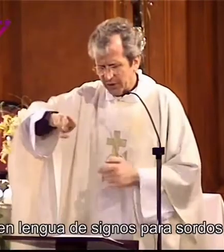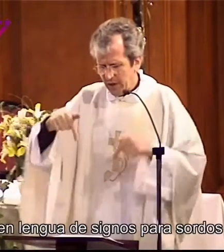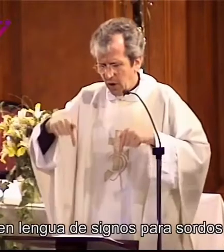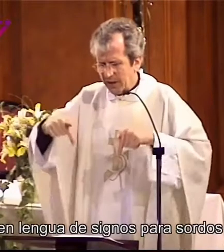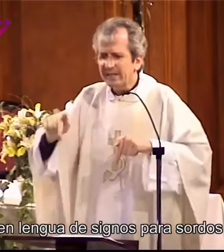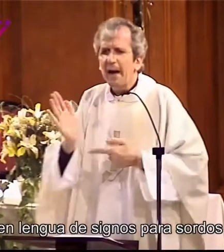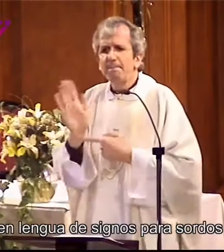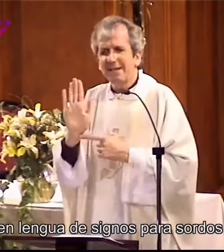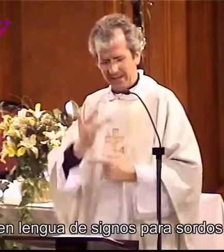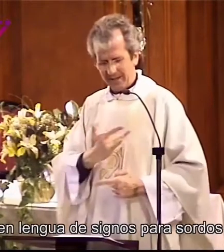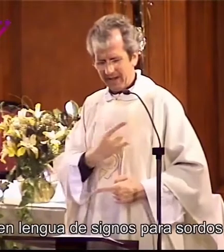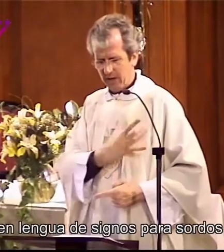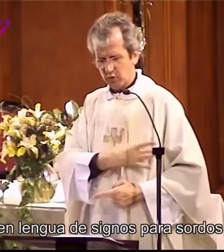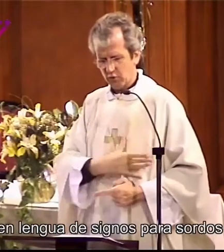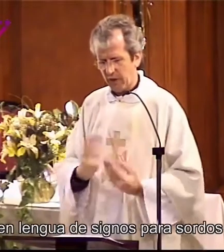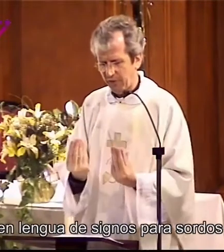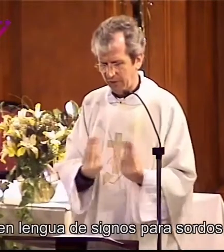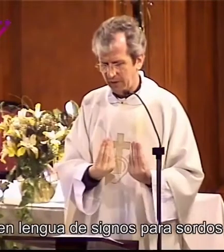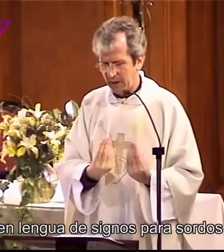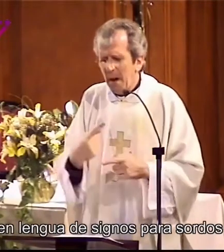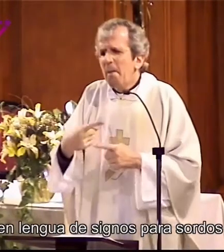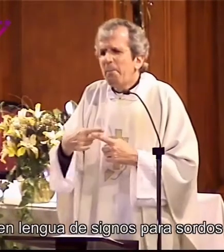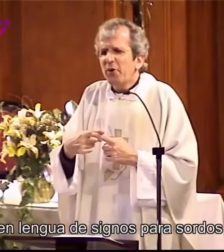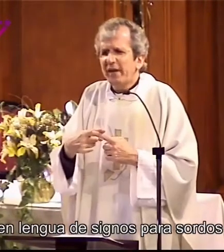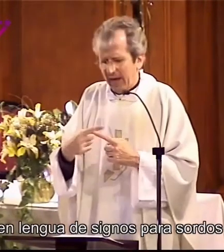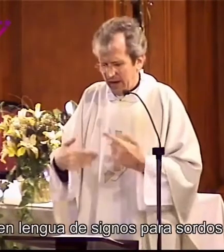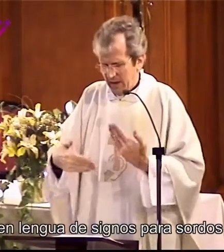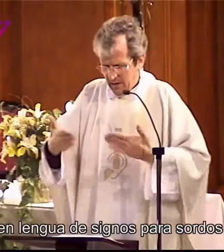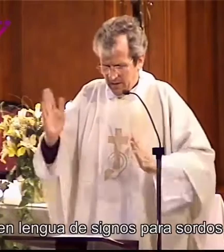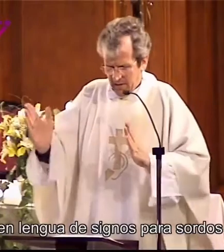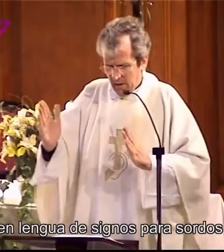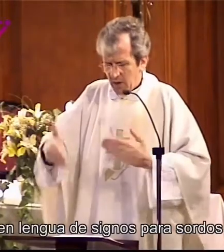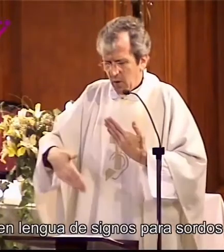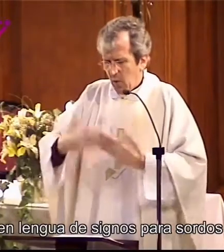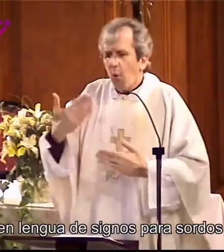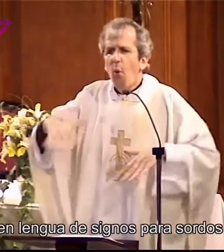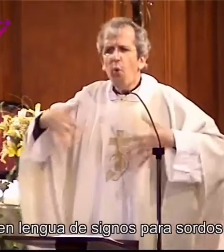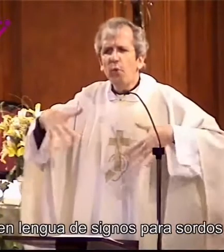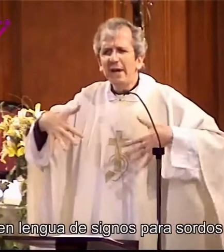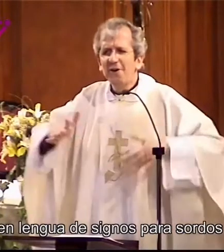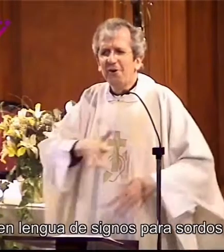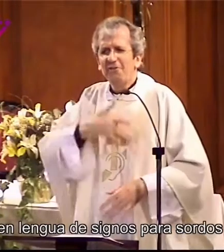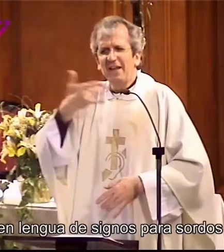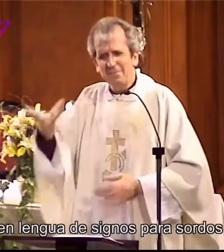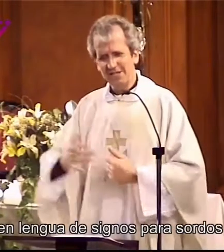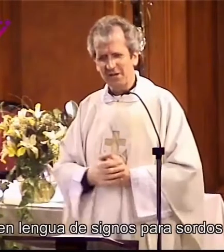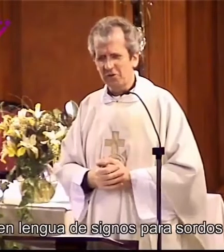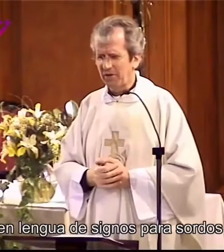hoy está presente en nuestro corazón. ¿Por qué un jubileo de la misericordia?